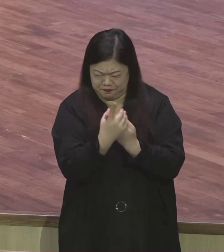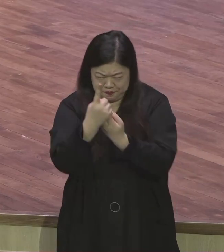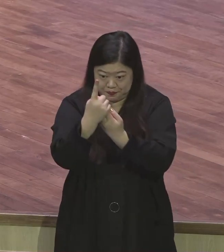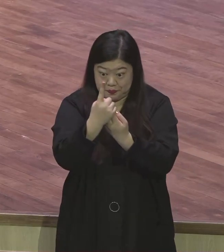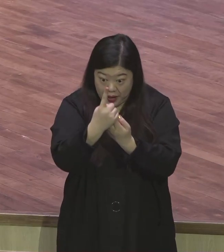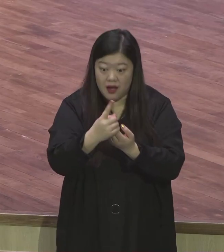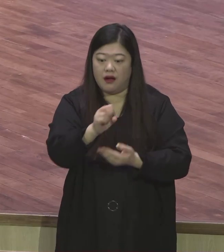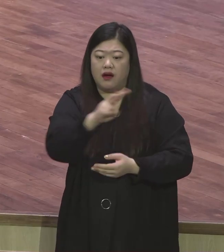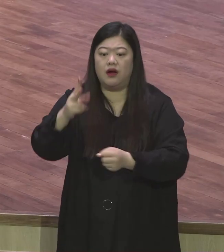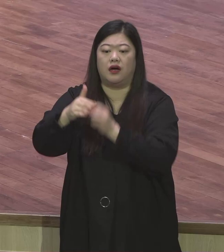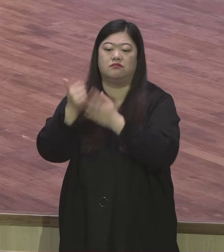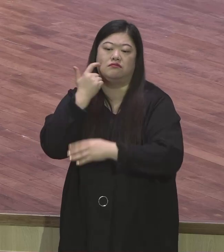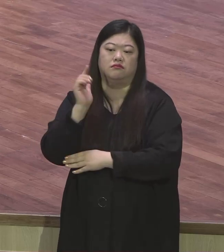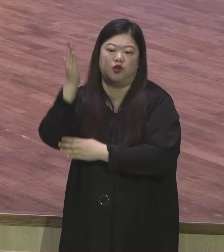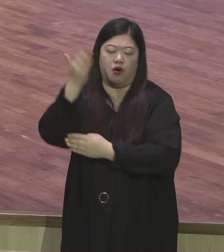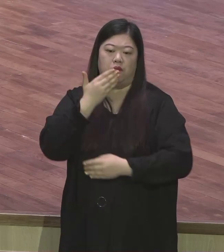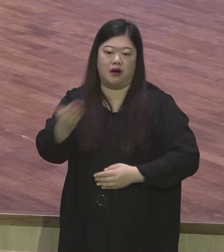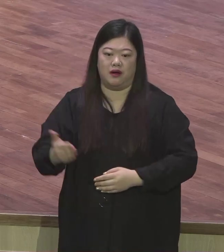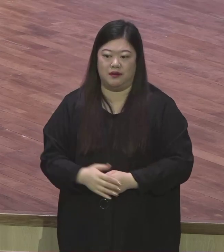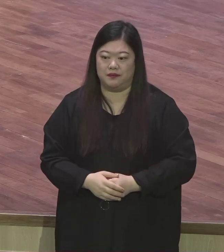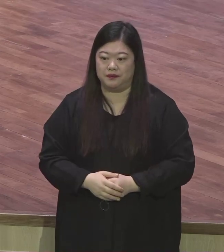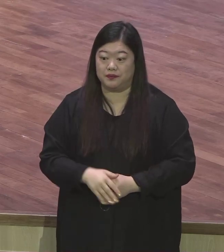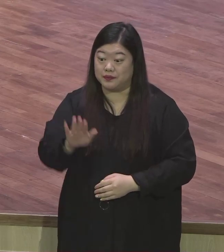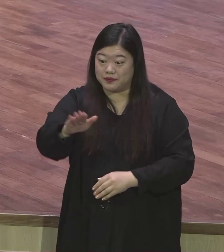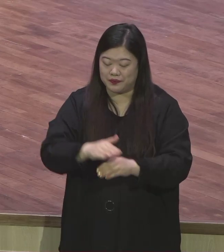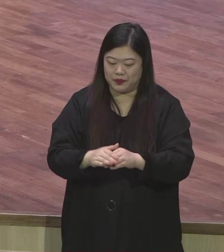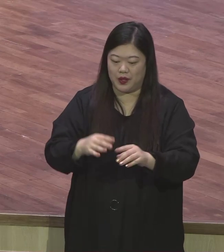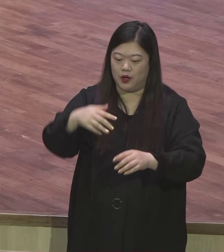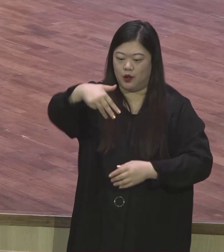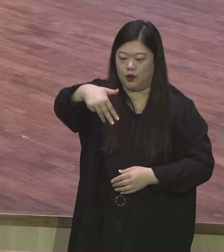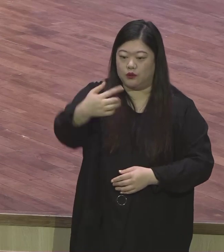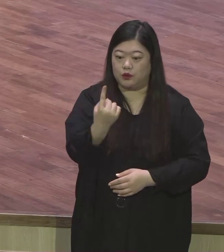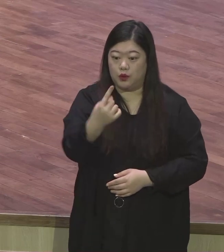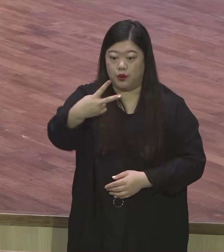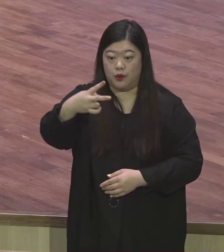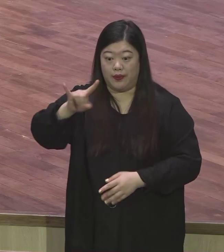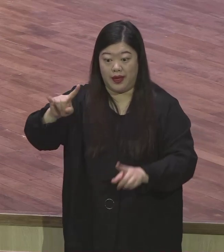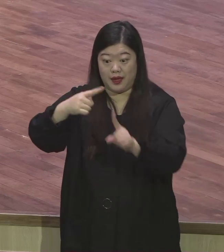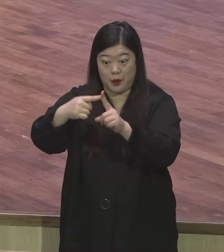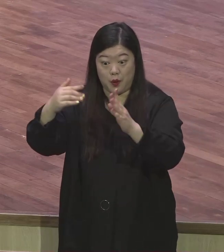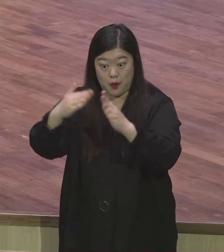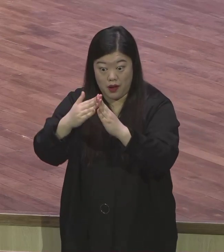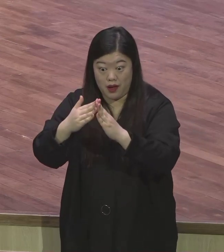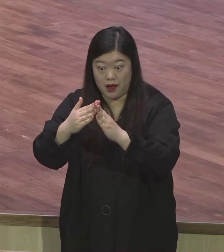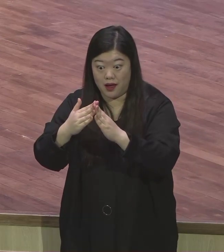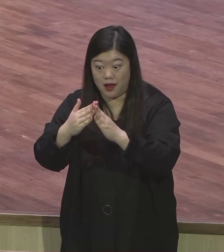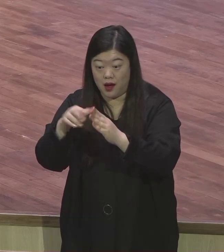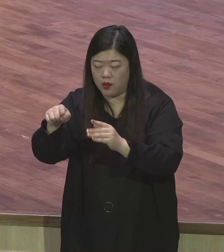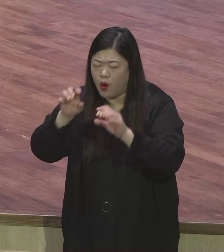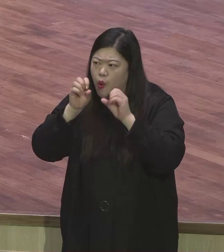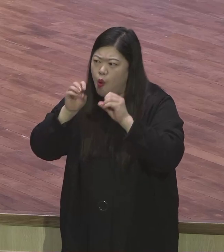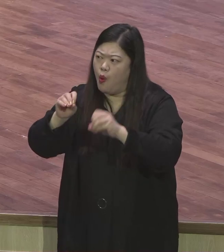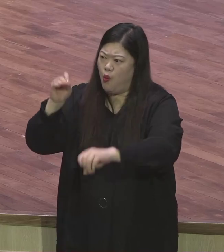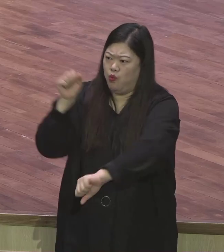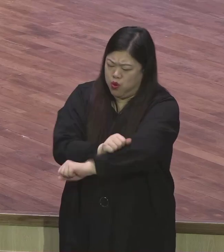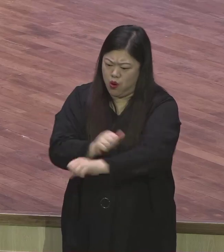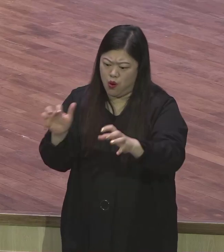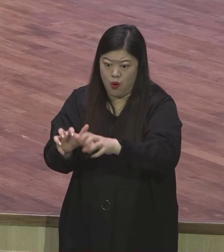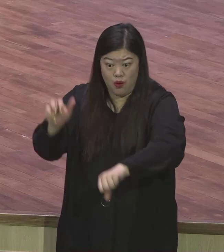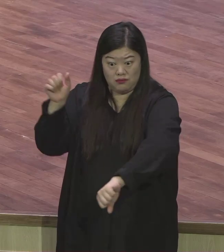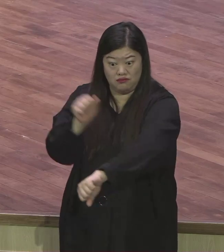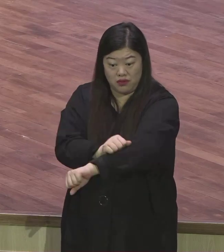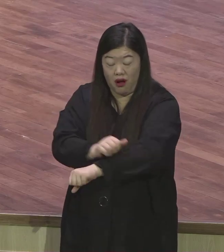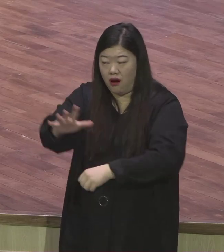있습니다. 우리는 초대교회를 이상적인 교회라고 말합니다. 그 초대교회의 특징이 바로